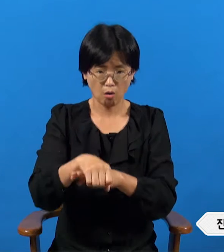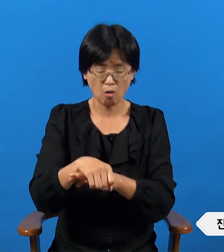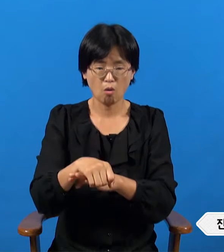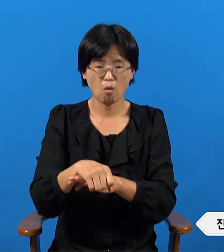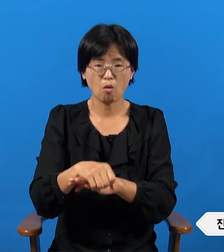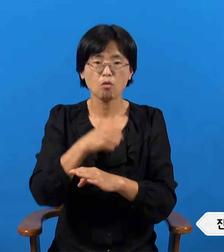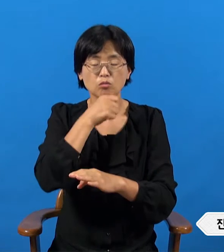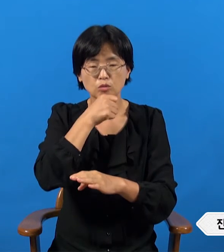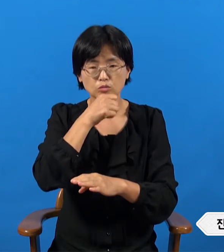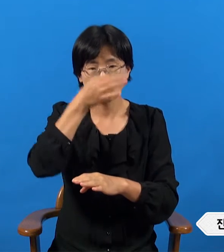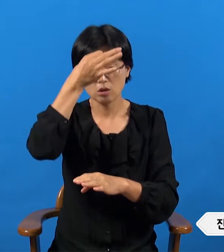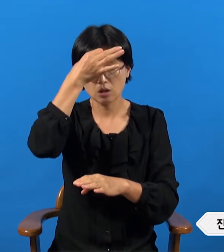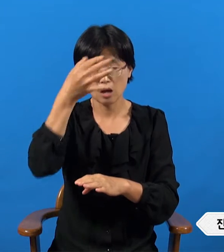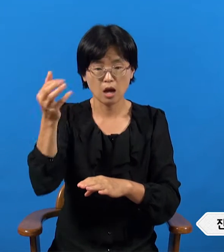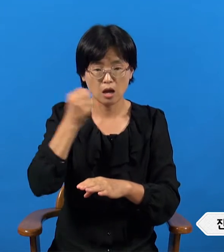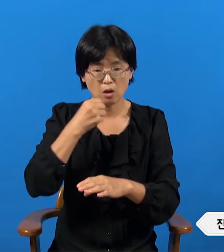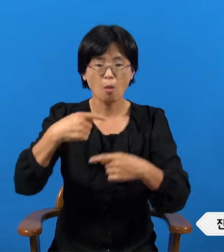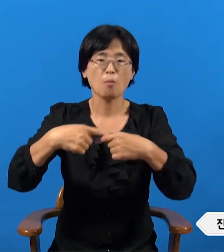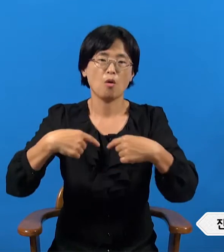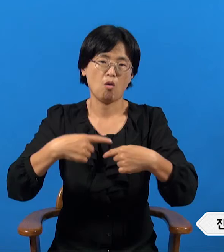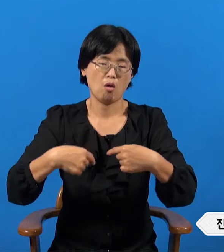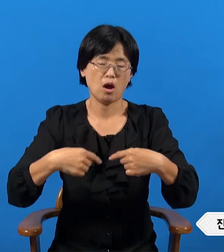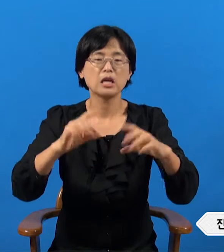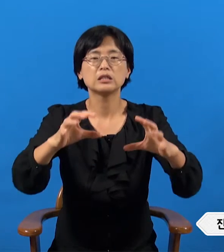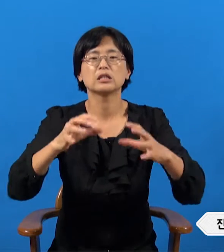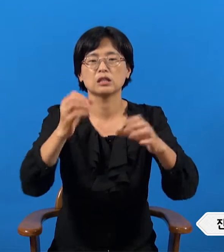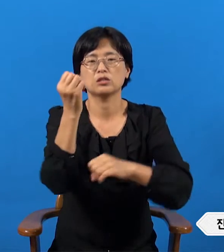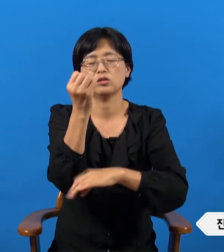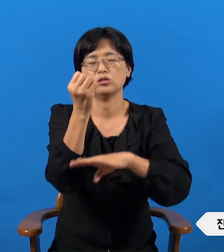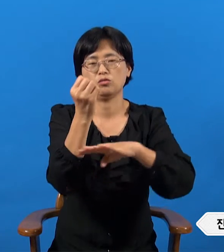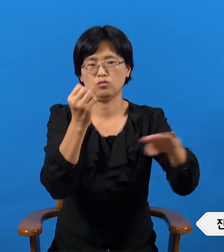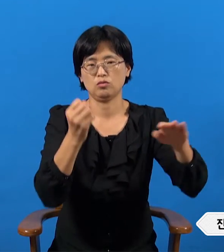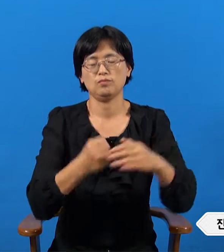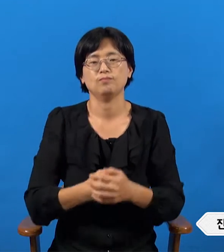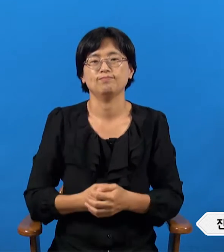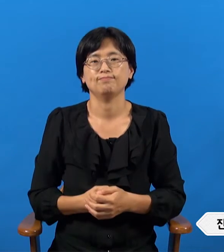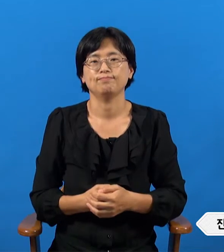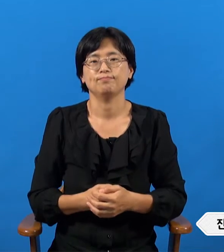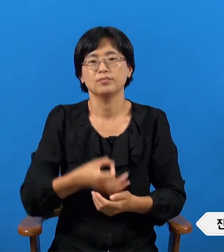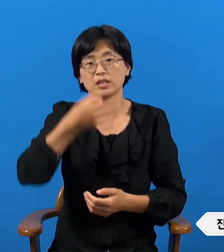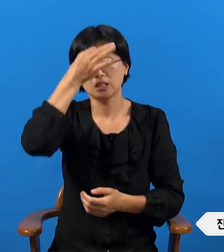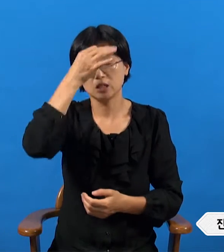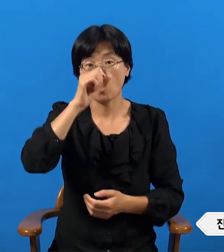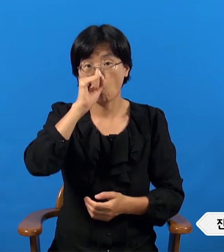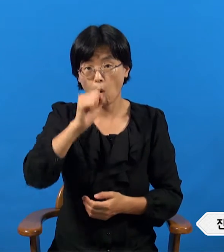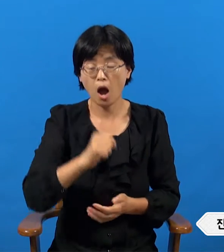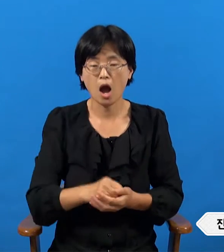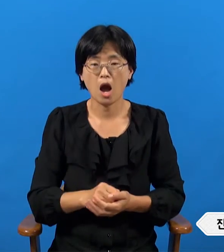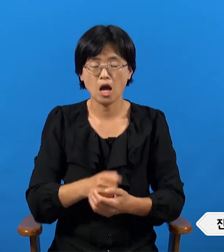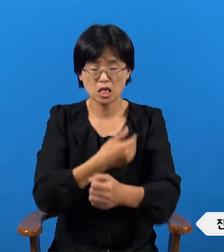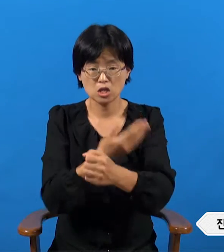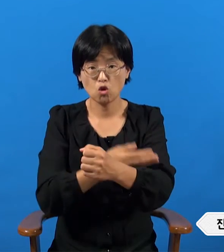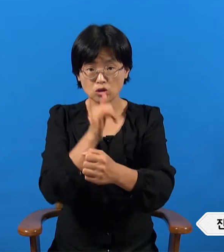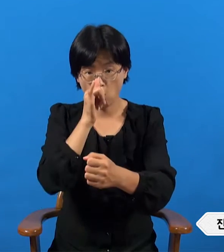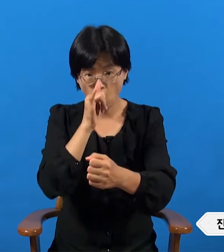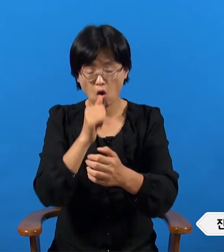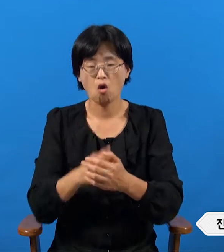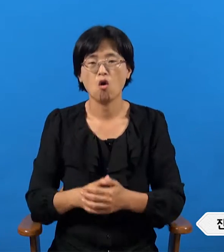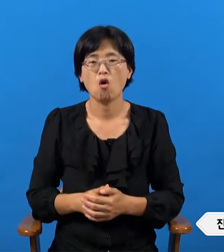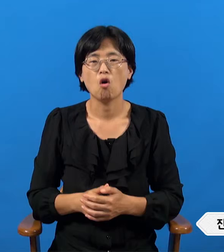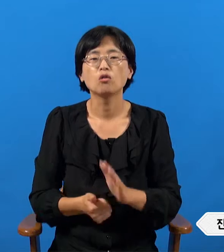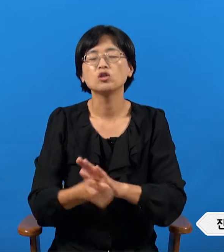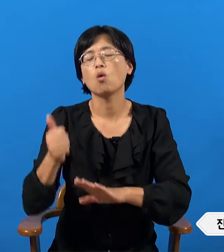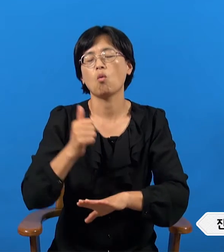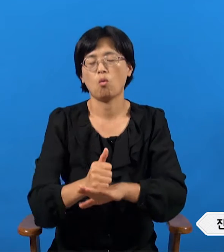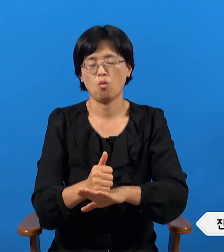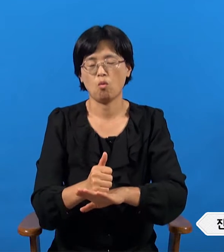나의 실적을 가지고 나를 평가합니다. 그것이 나의 판단 기준이 됩니다. 실력이 좋으면, 능력이